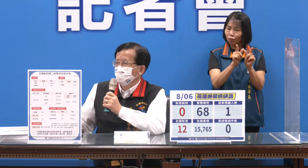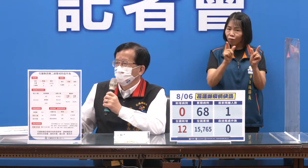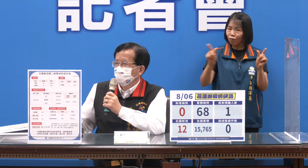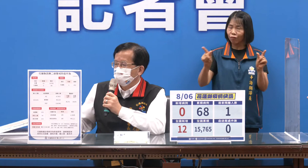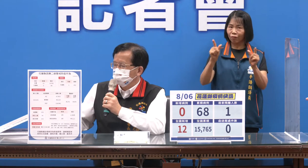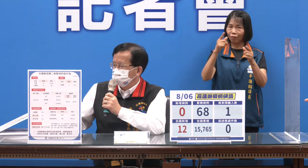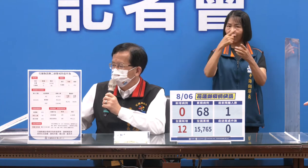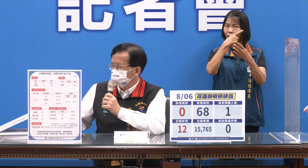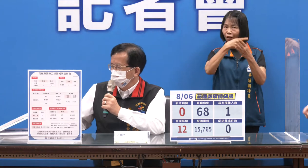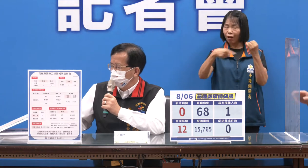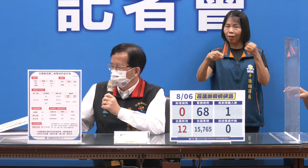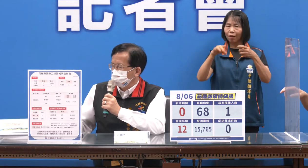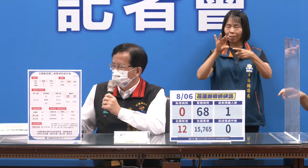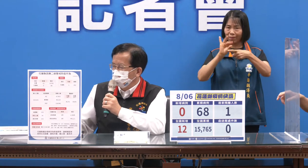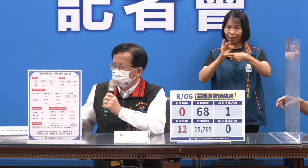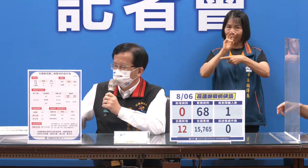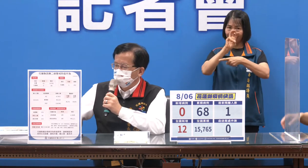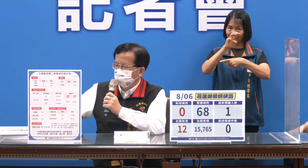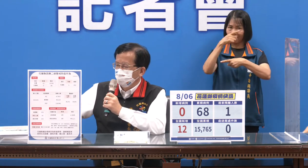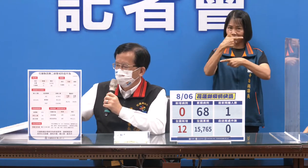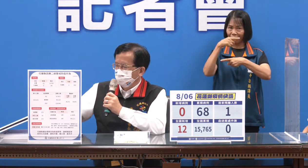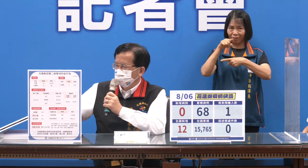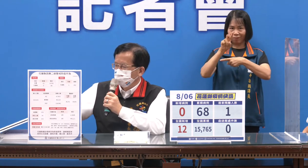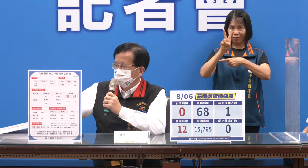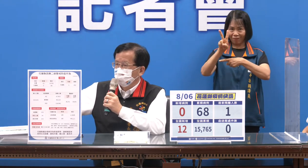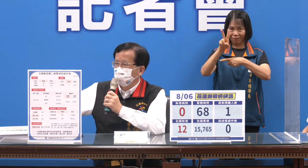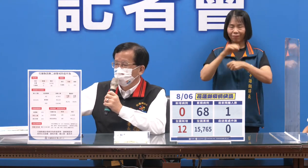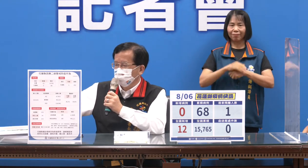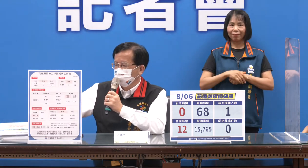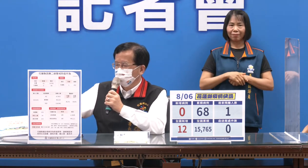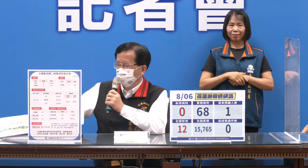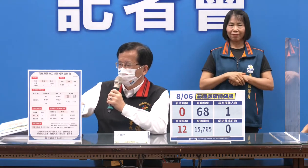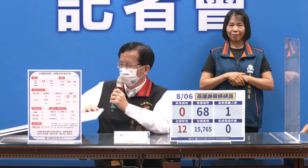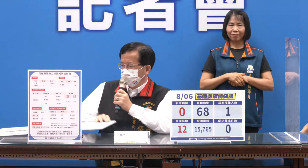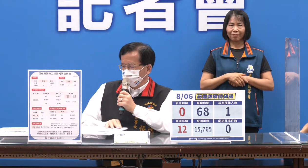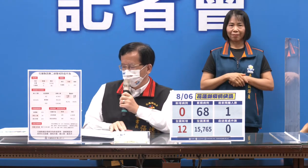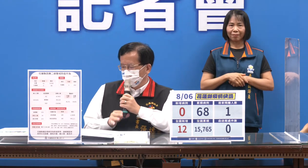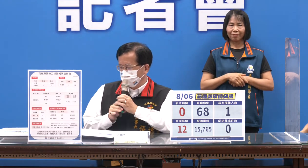率到36.2%，